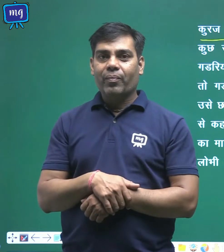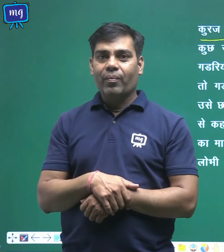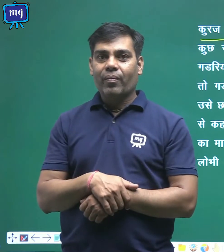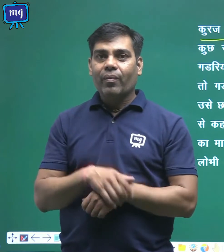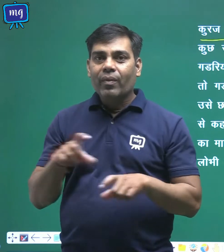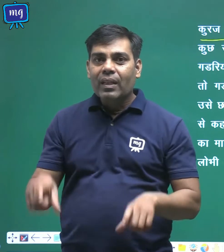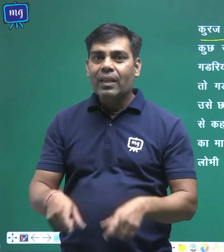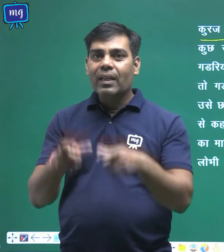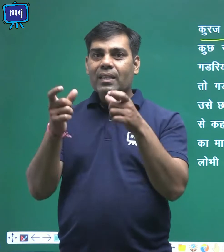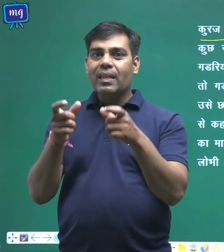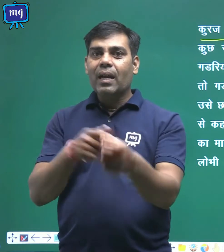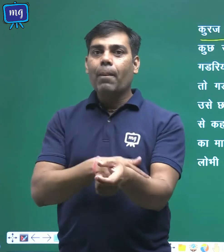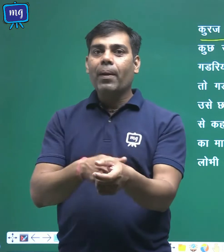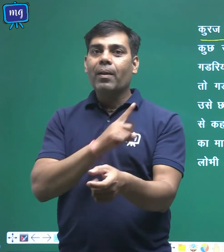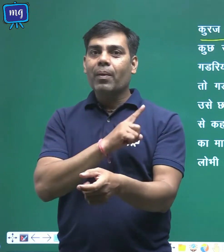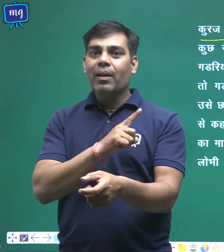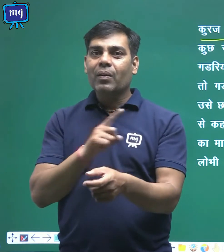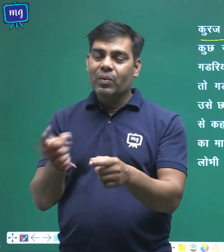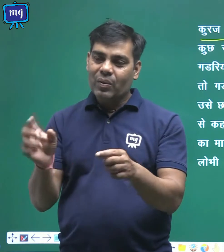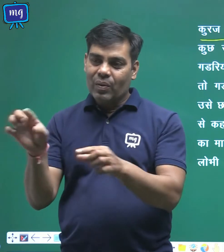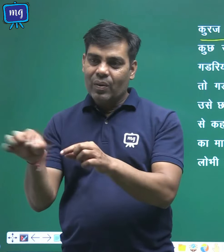खेजड़ी पर बांध दिया।